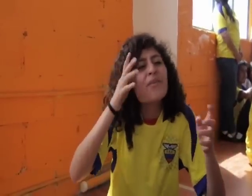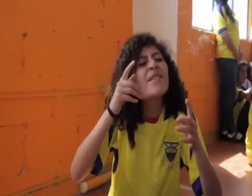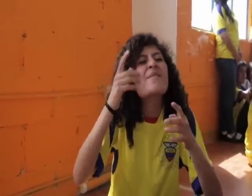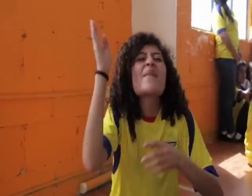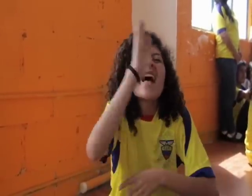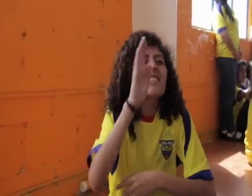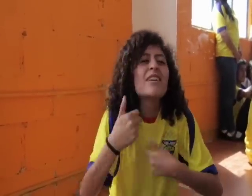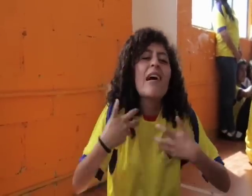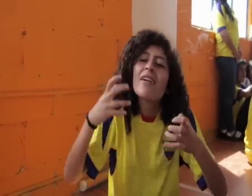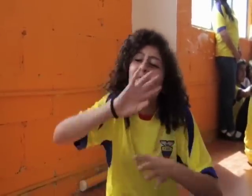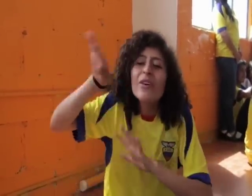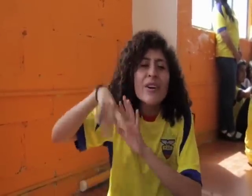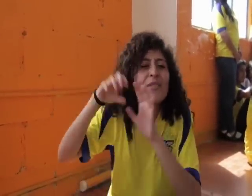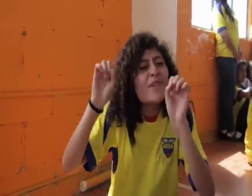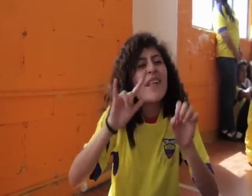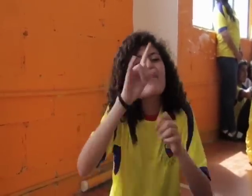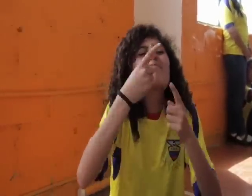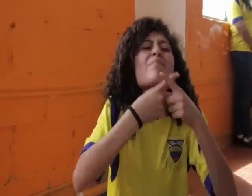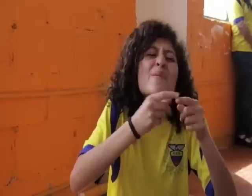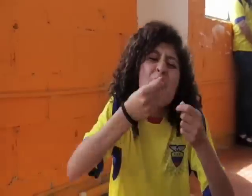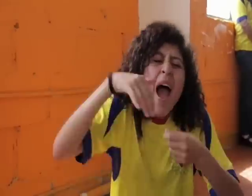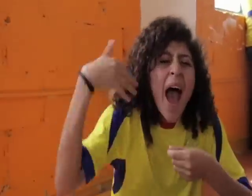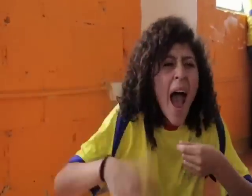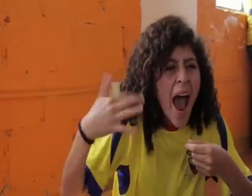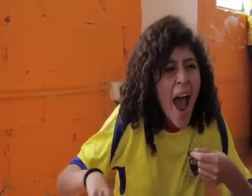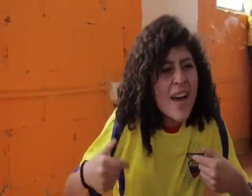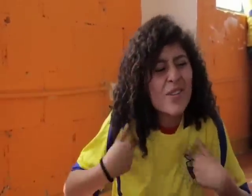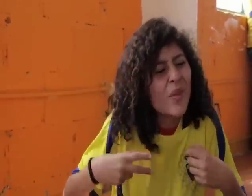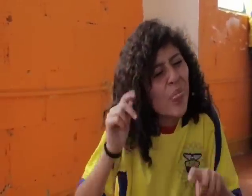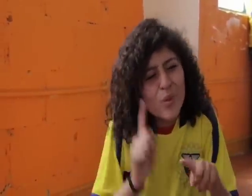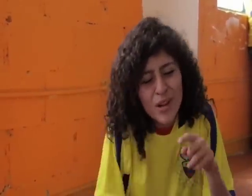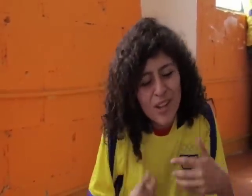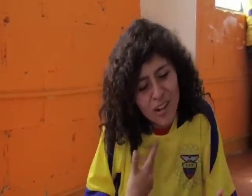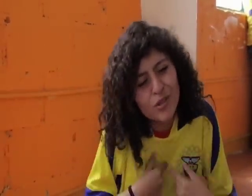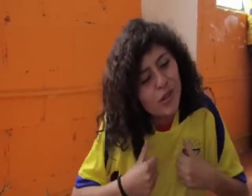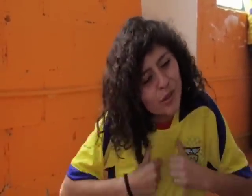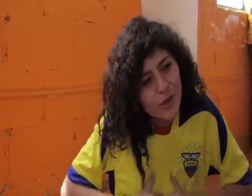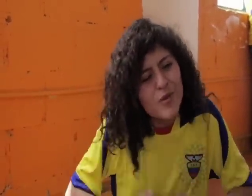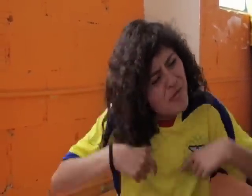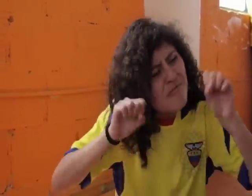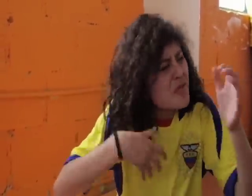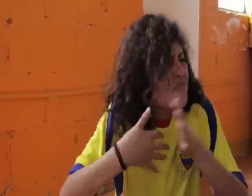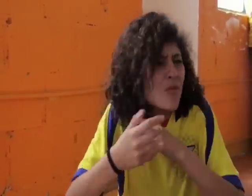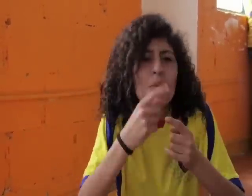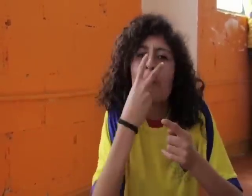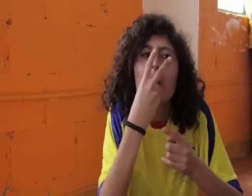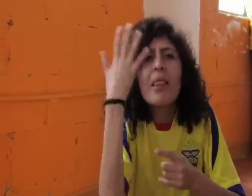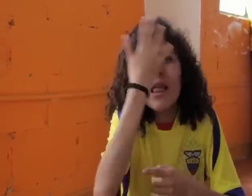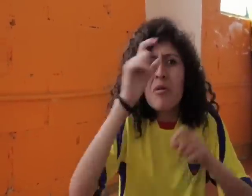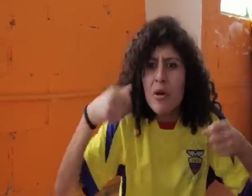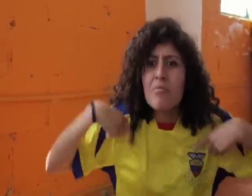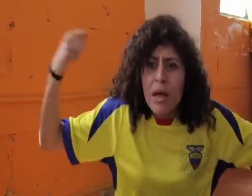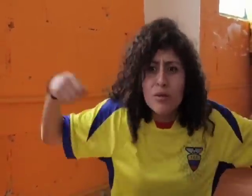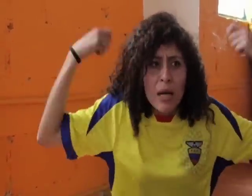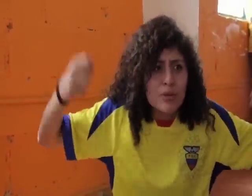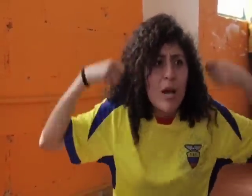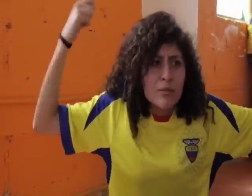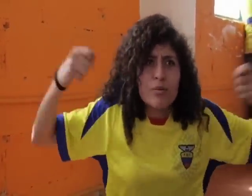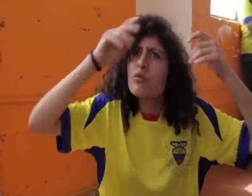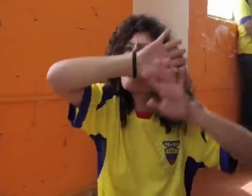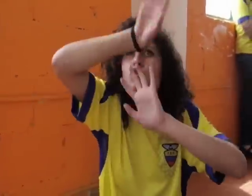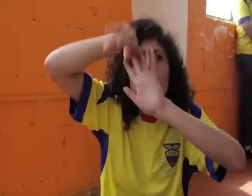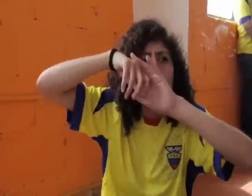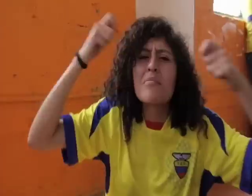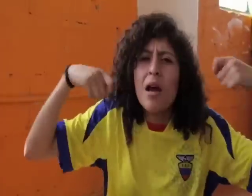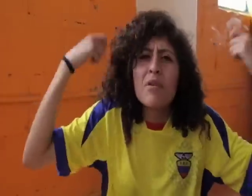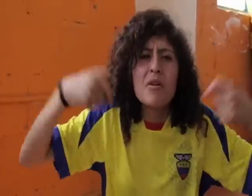otra estudiante del instituto, manifestó toda la emoción que siente con cada partido y lo feliz que le haría poder entregar esta